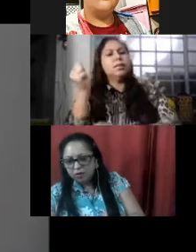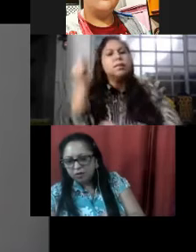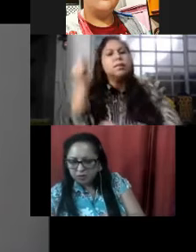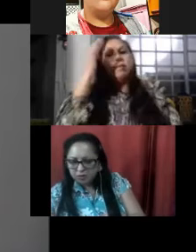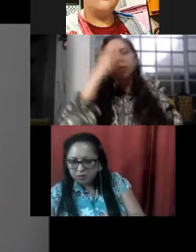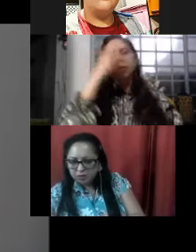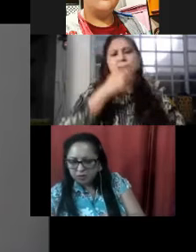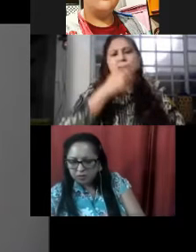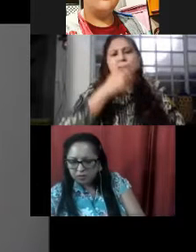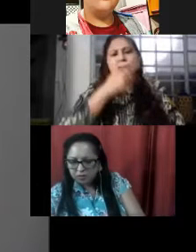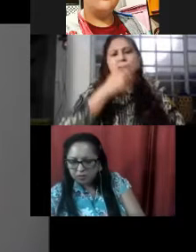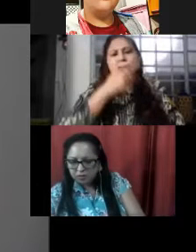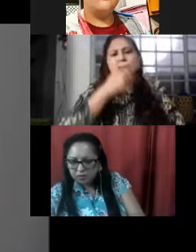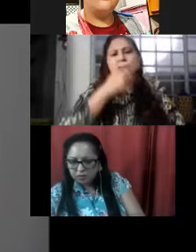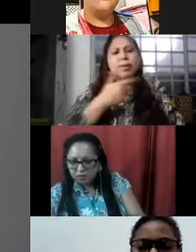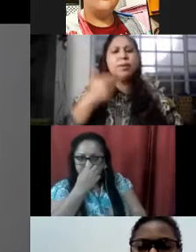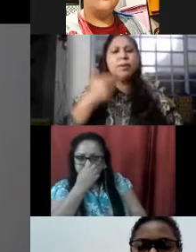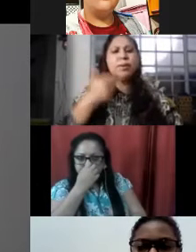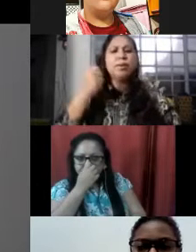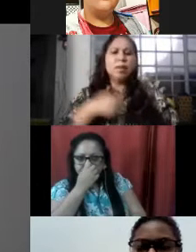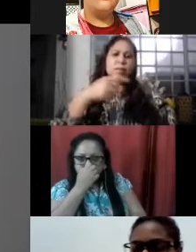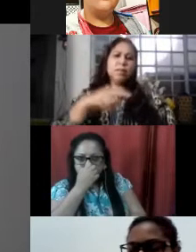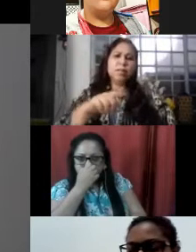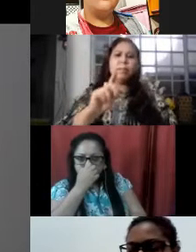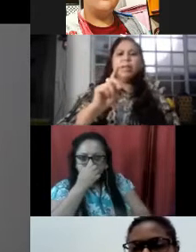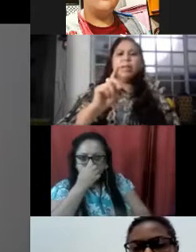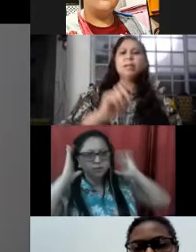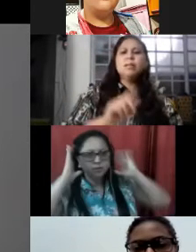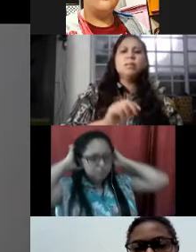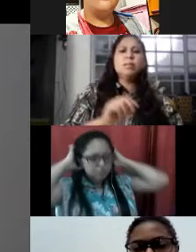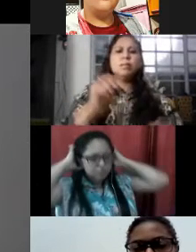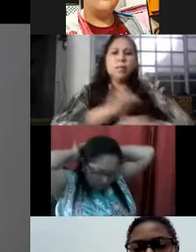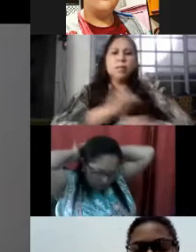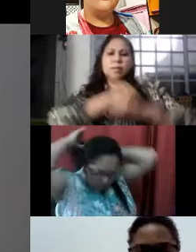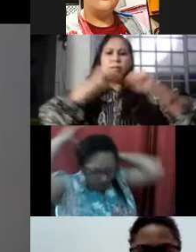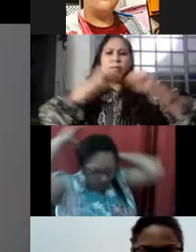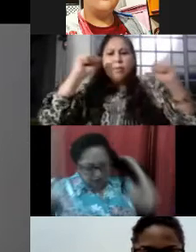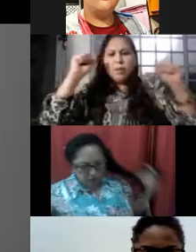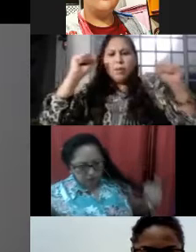tão lindo, eu dormi e acordo sorrindo.